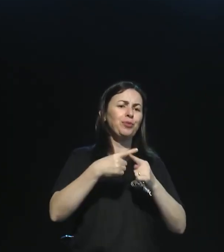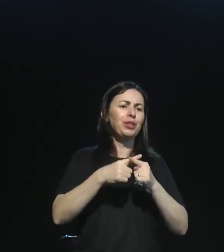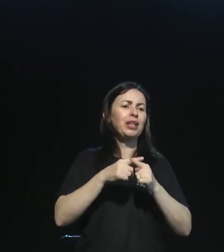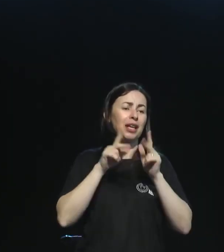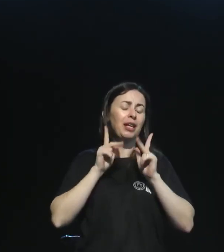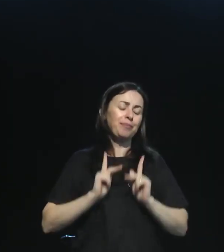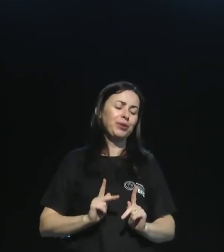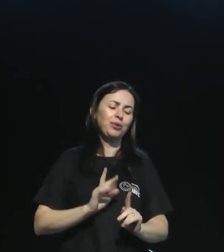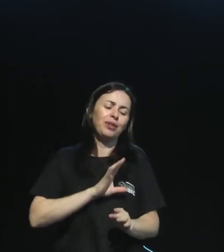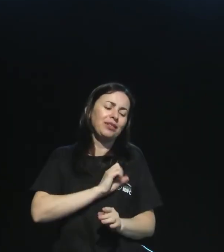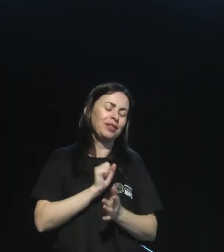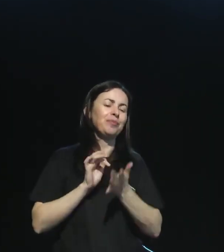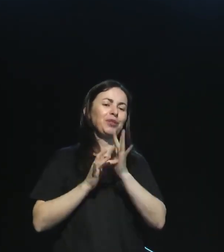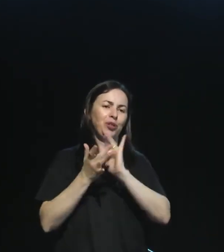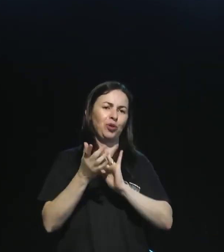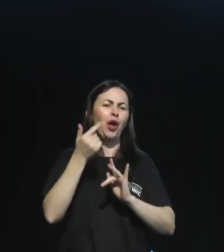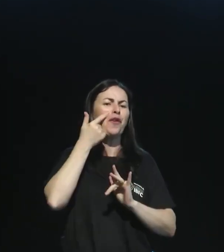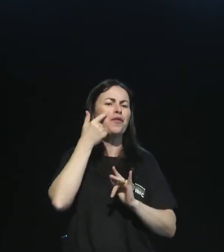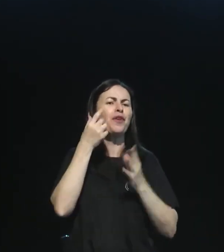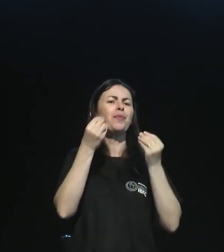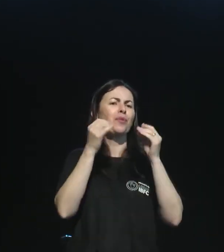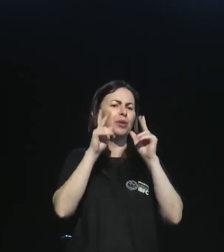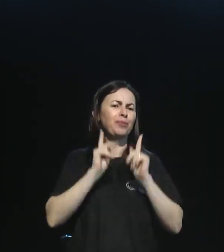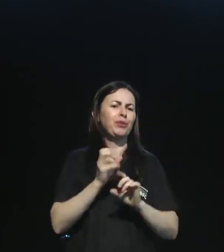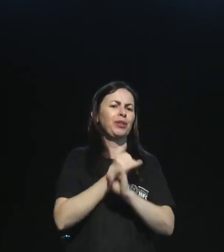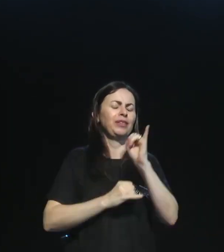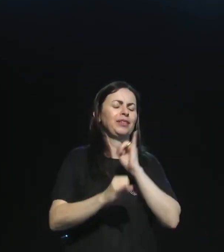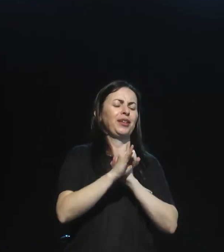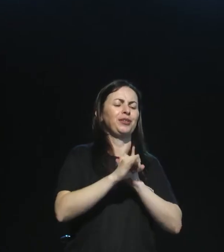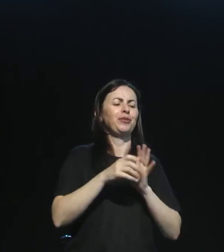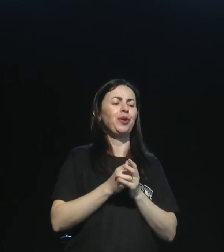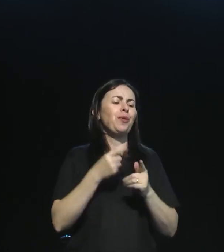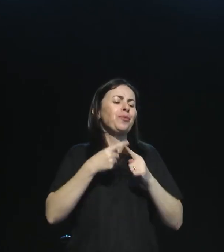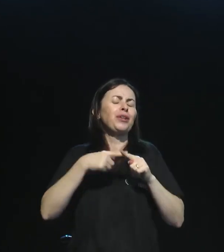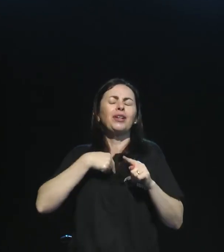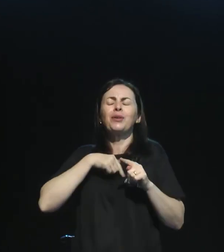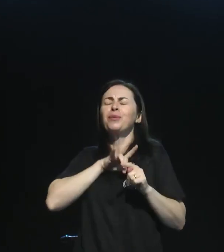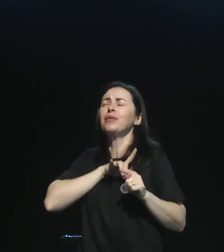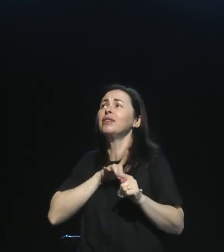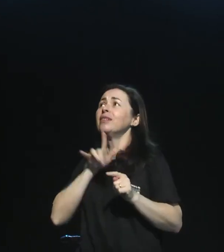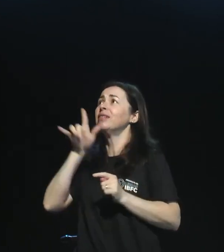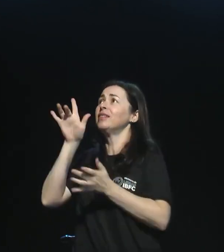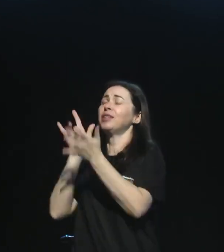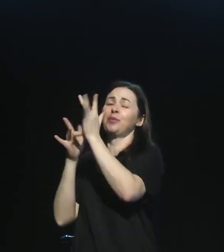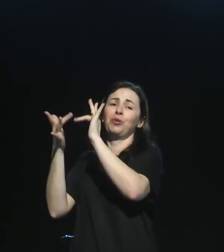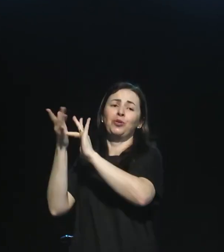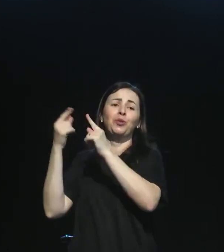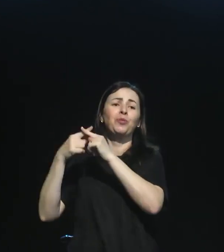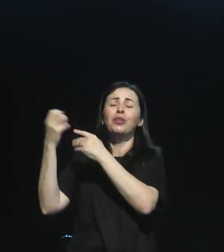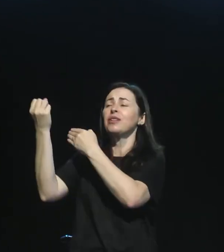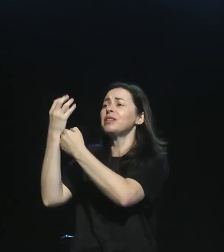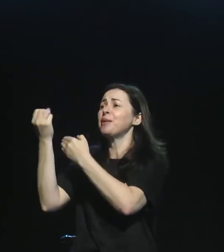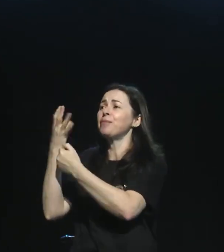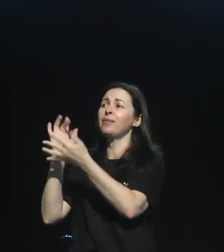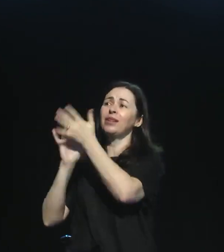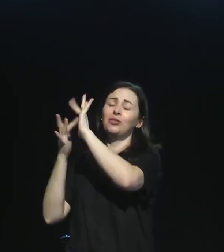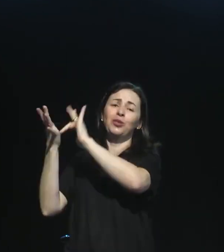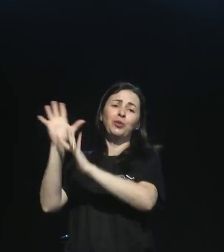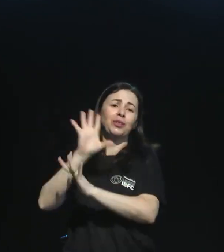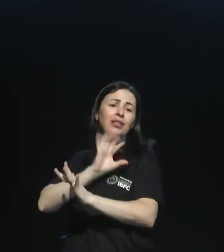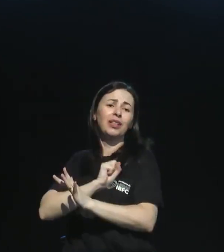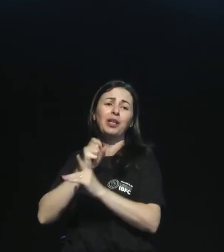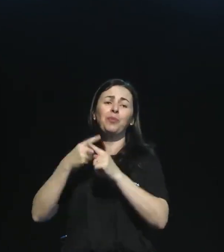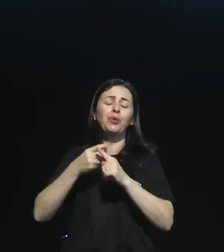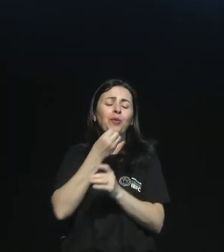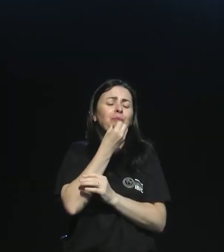Jesus. Ixi, a gente vê muita gente na internet: eu amo Jesus, os ensinamentos de Jesus, a bondade